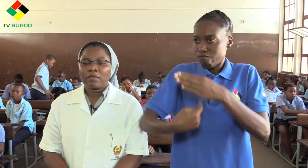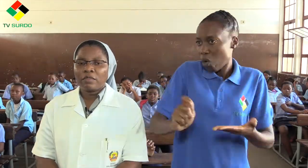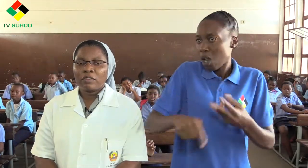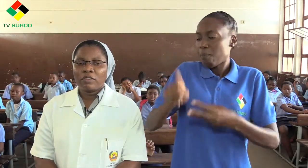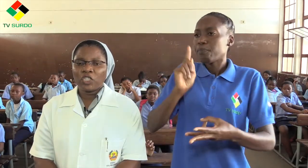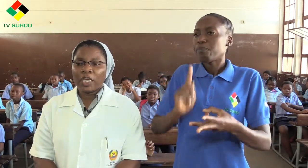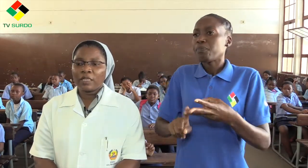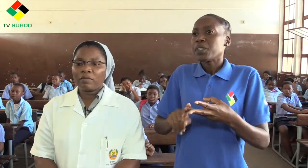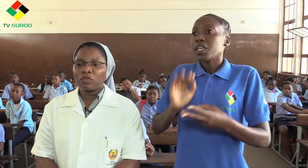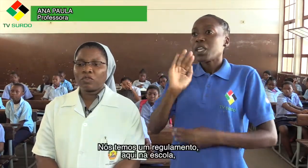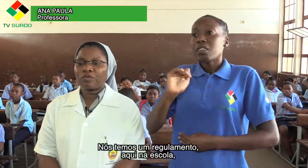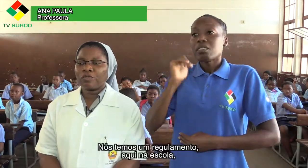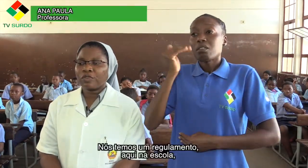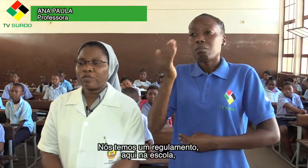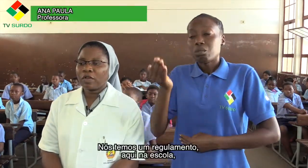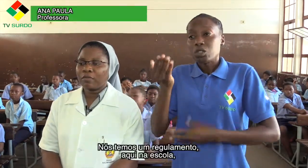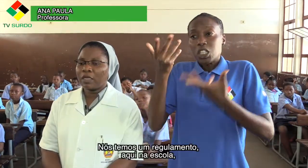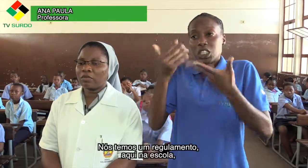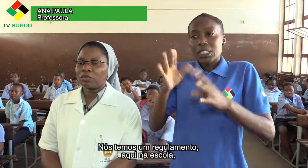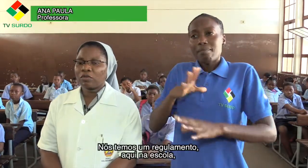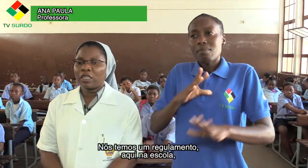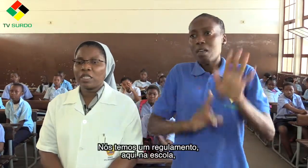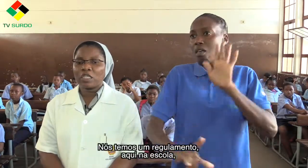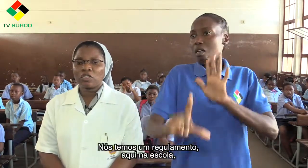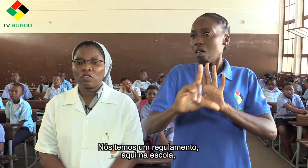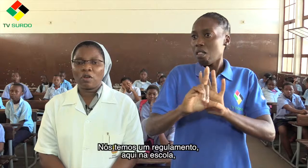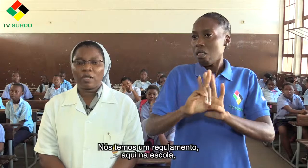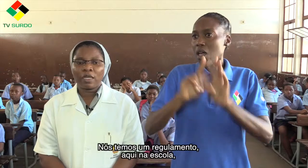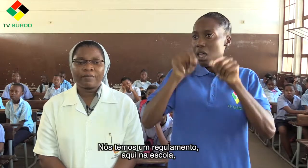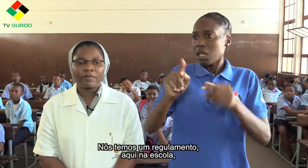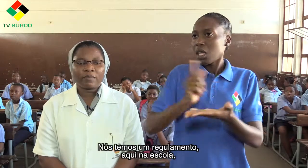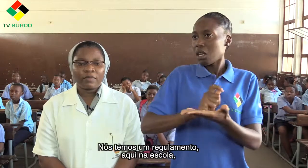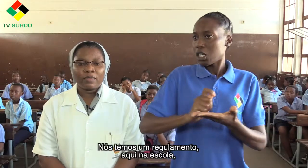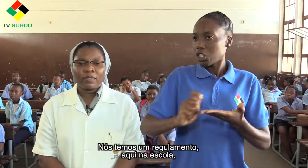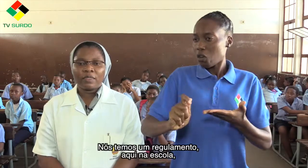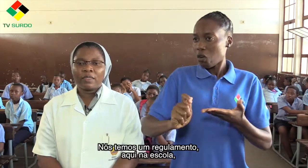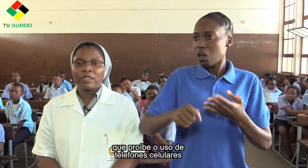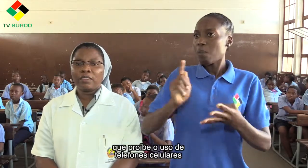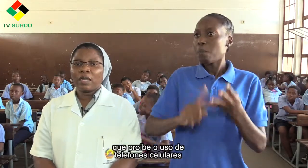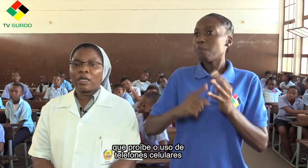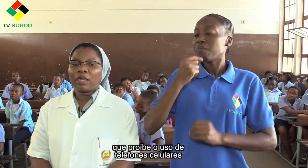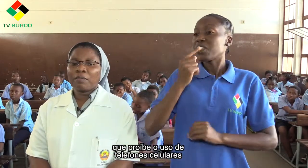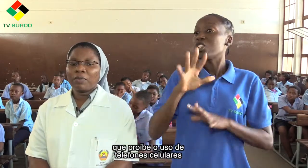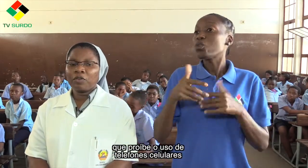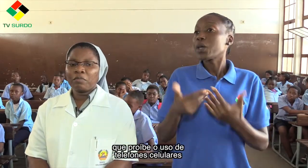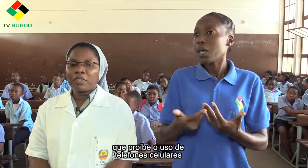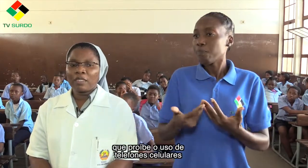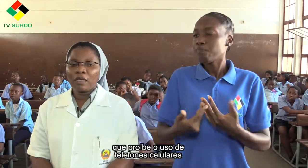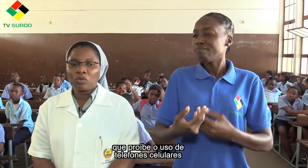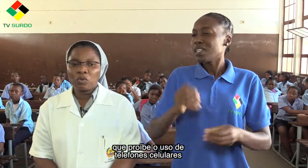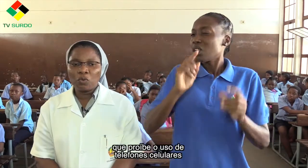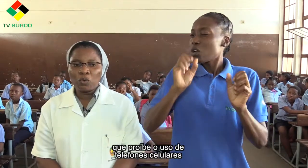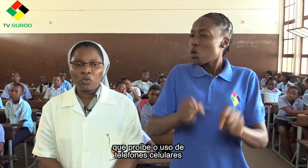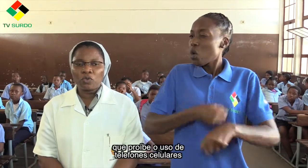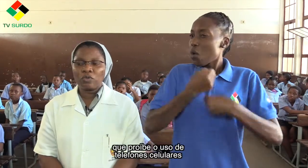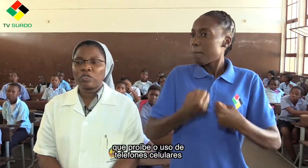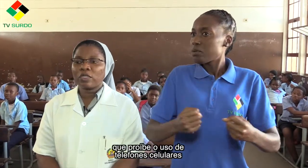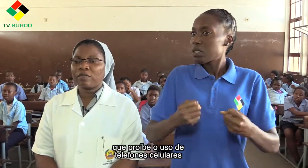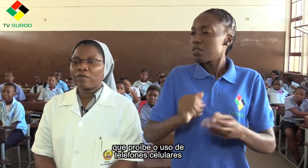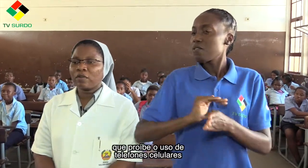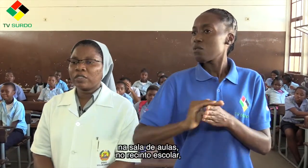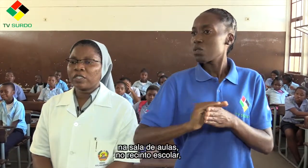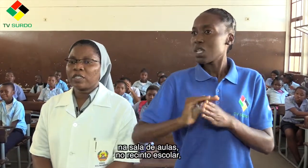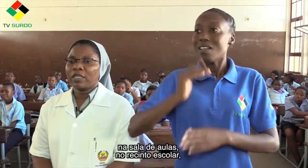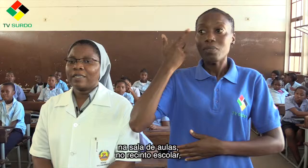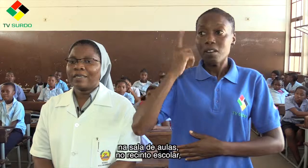aulas. Nós já temos um regulamento aqui na escola que dita a proibição do uso